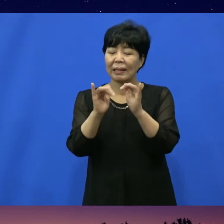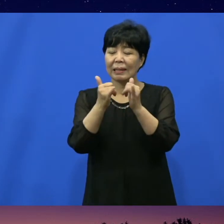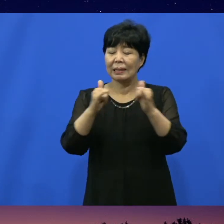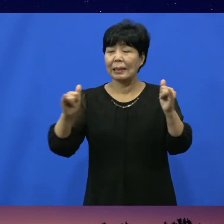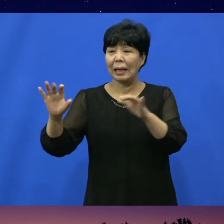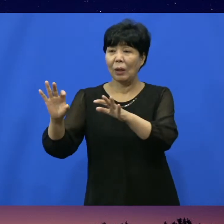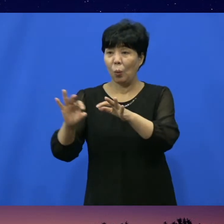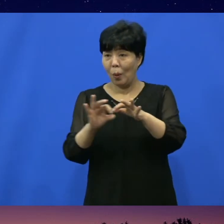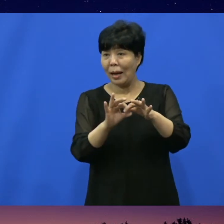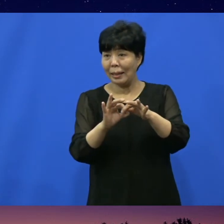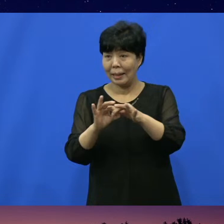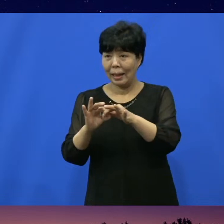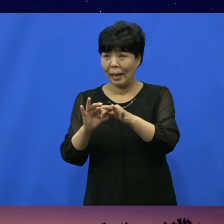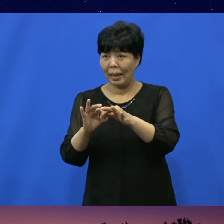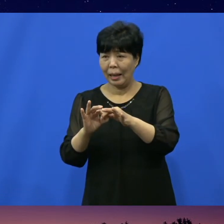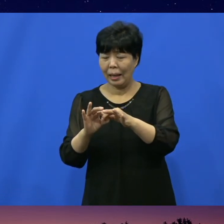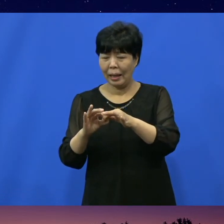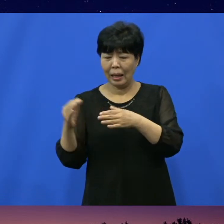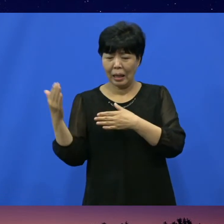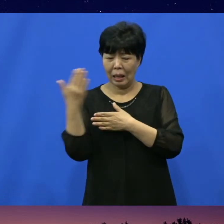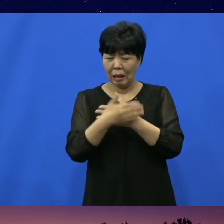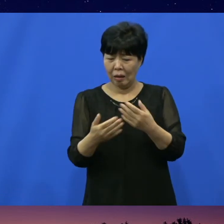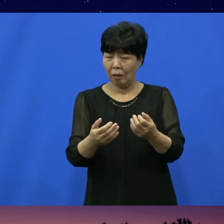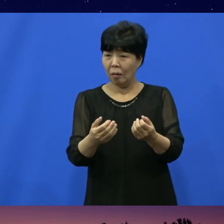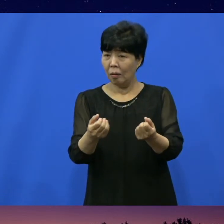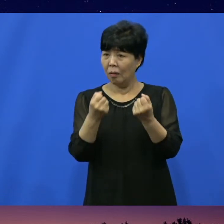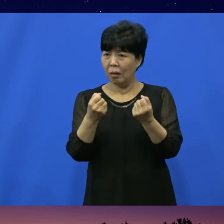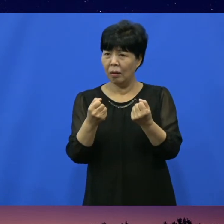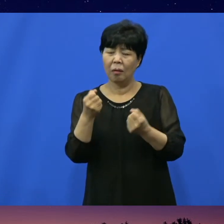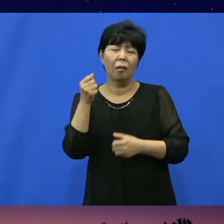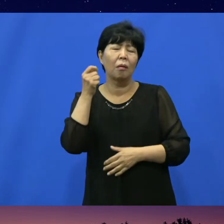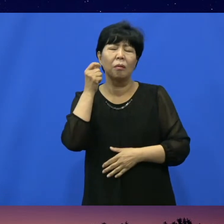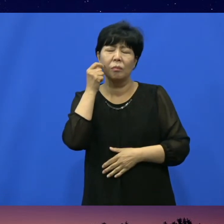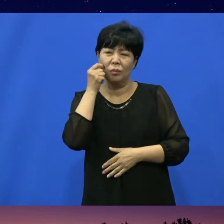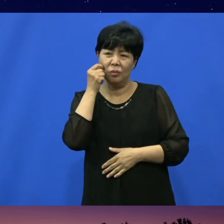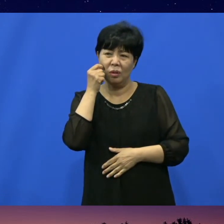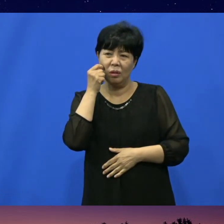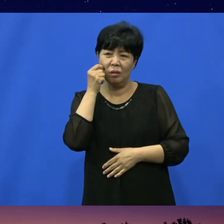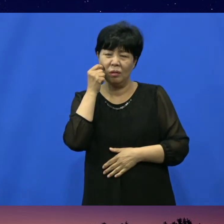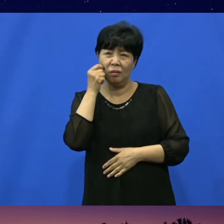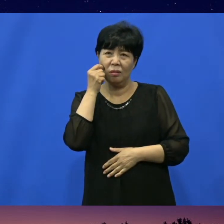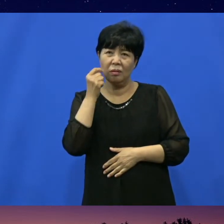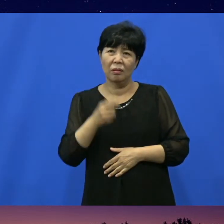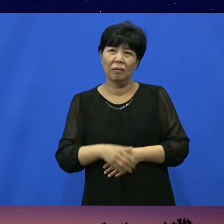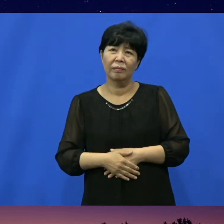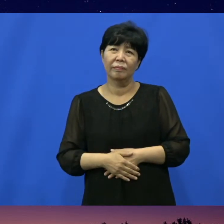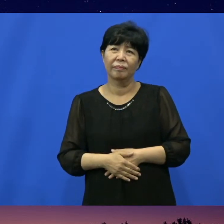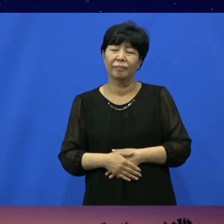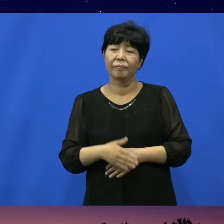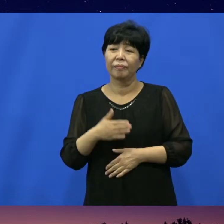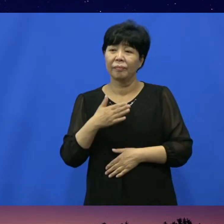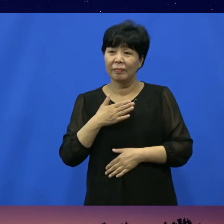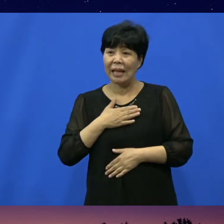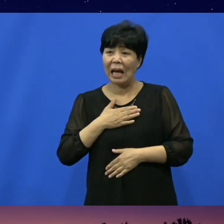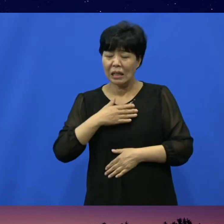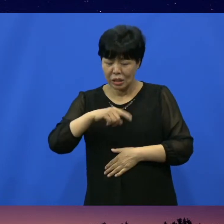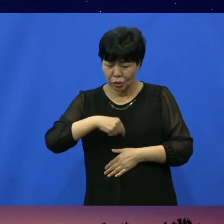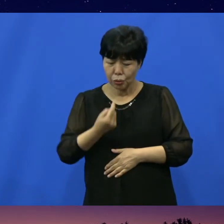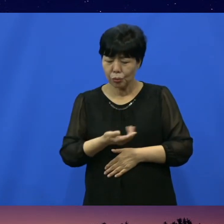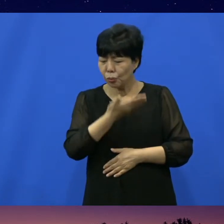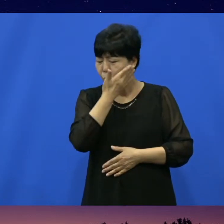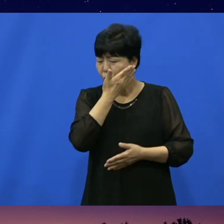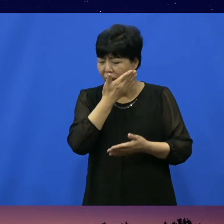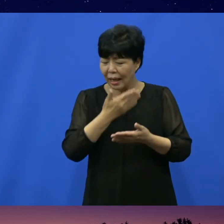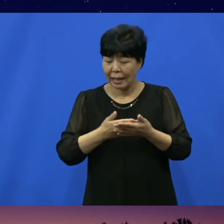인간관계가 건강하게 펼쳐질 수가 없어요. 모든 인간관계의 깨어짐이 어디로부터 출발되는, 내가 나를 소중히 여기지 못하는